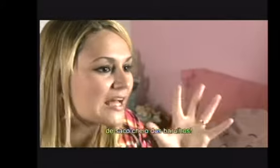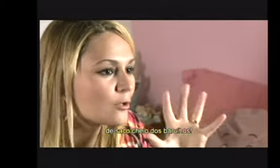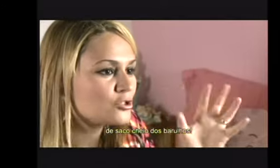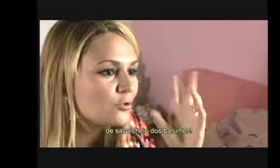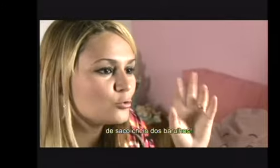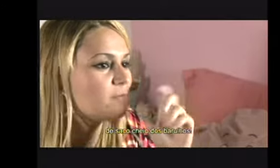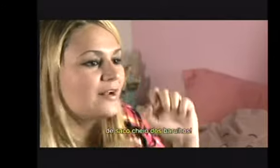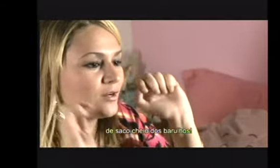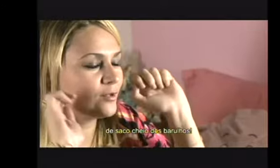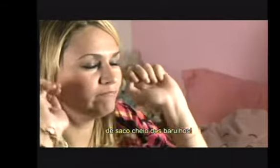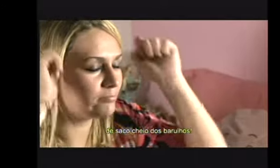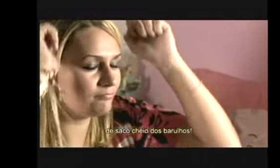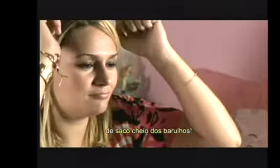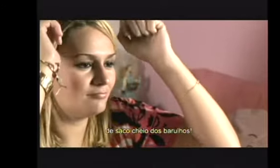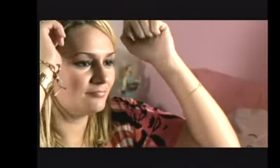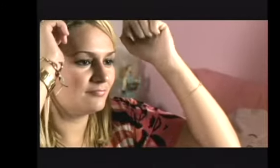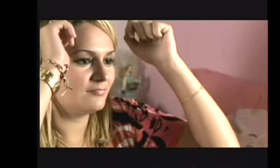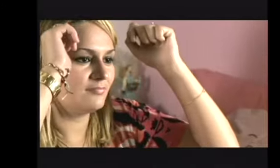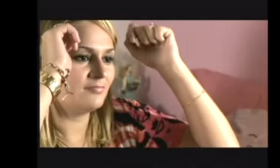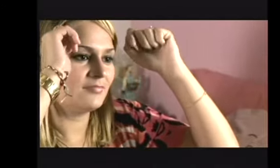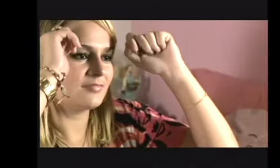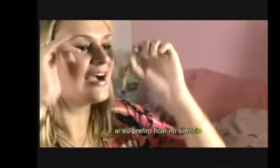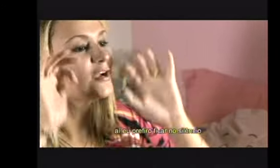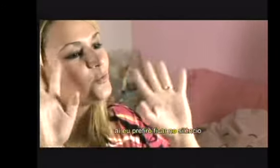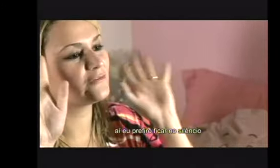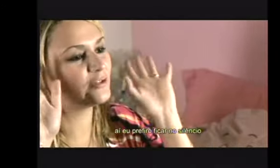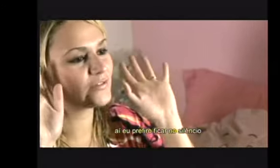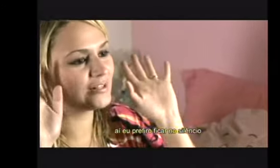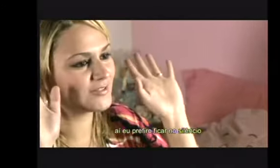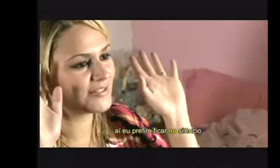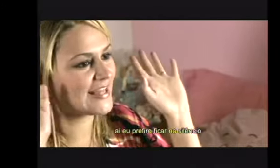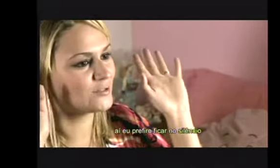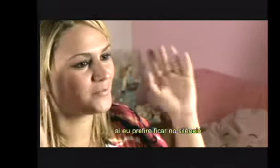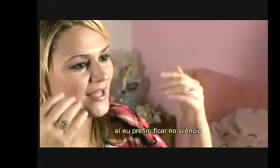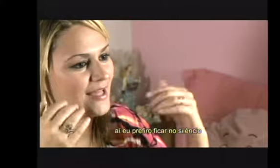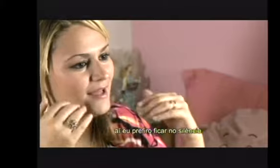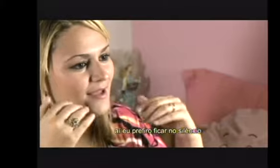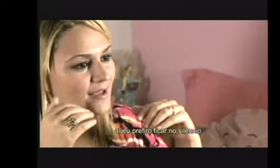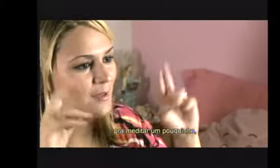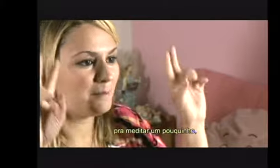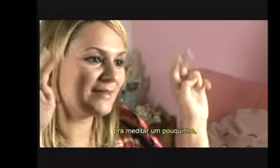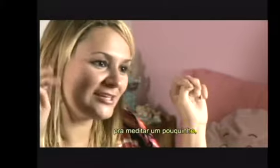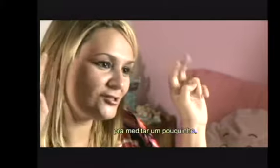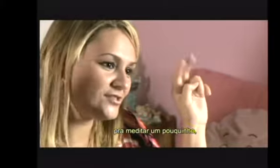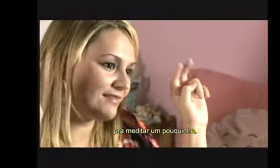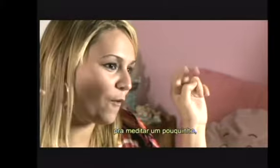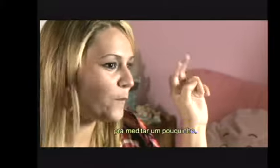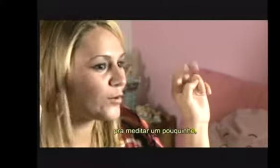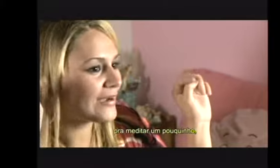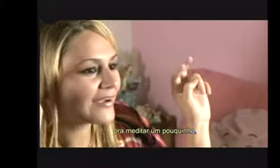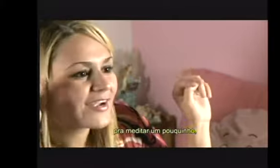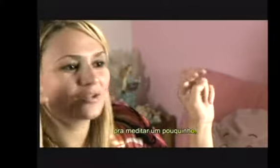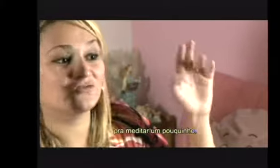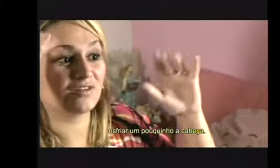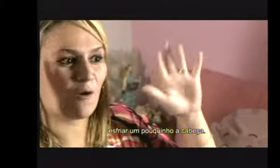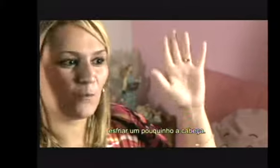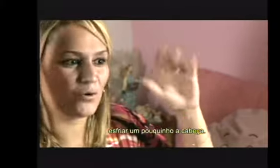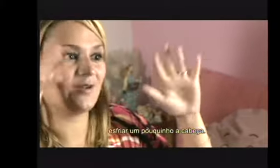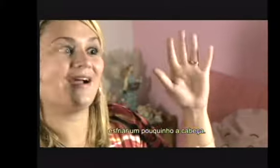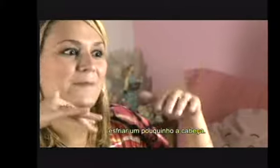que eu estou taxando os barulhos. Aí eu prefiro ficar no silêncio para me esquentar um